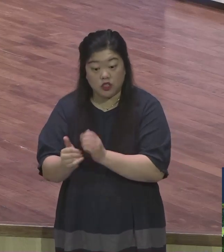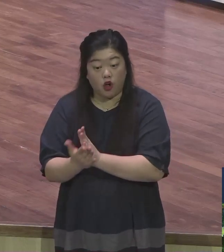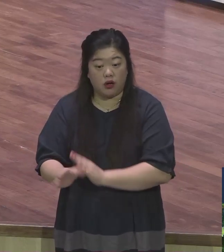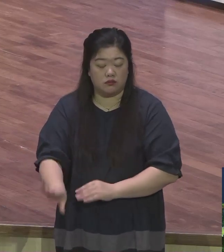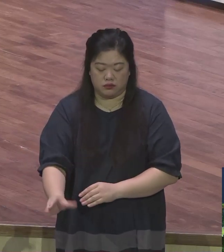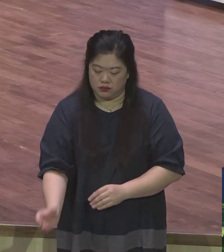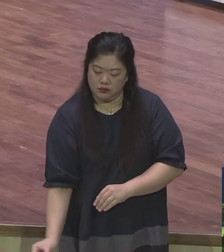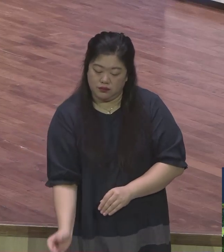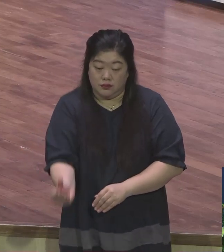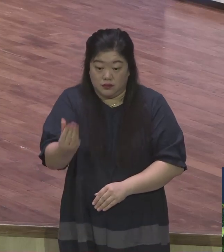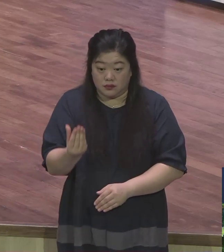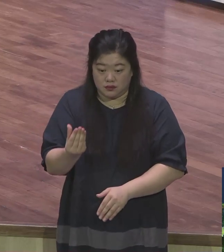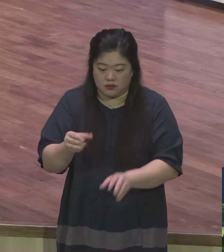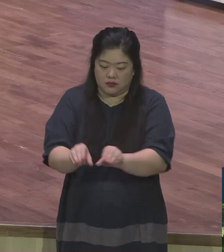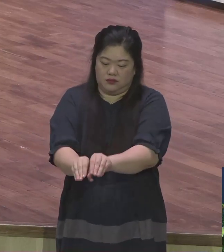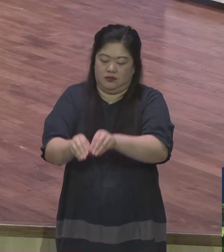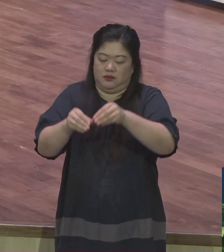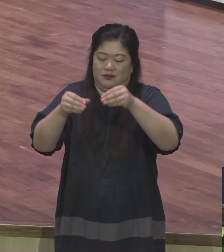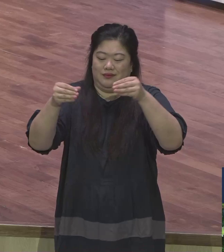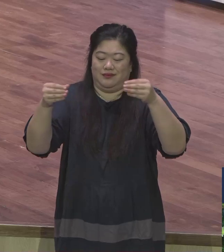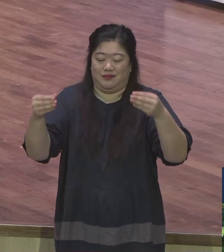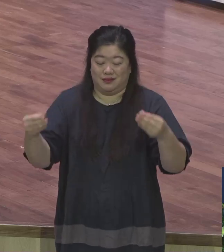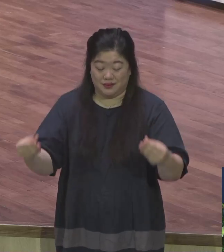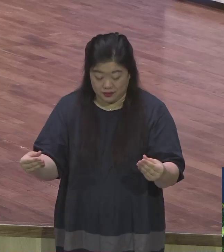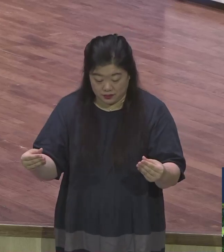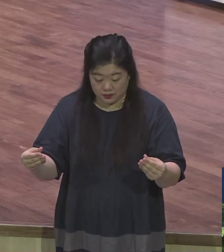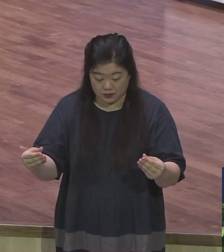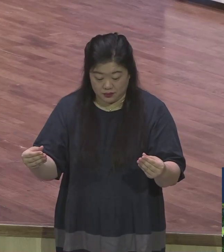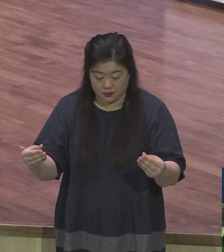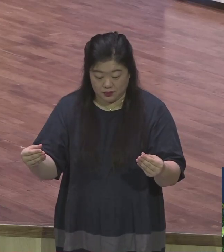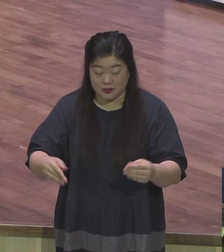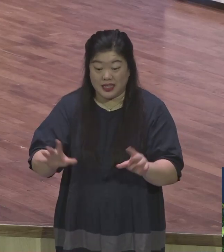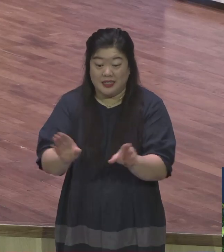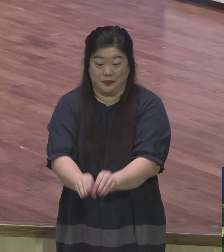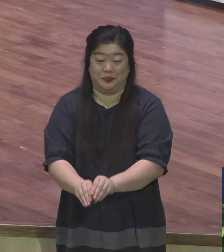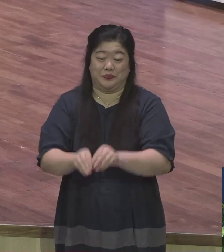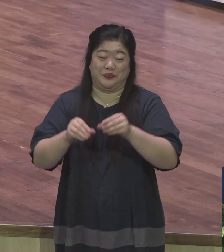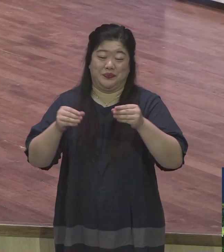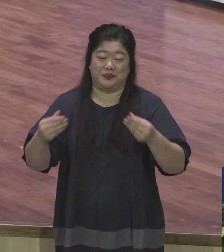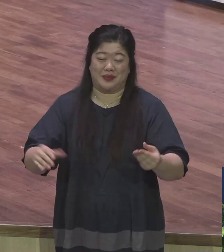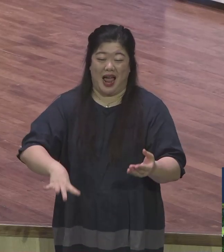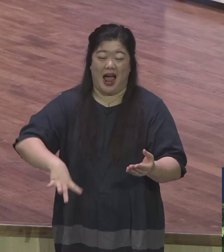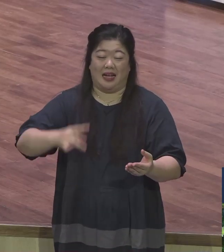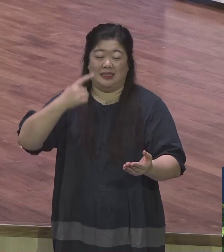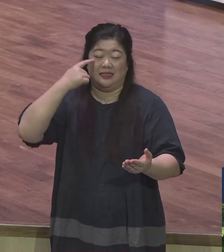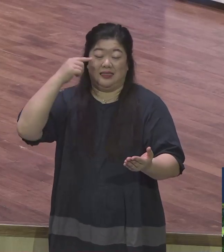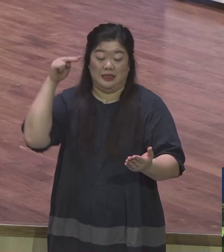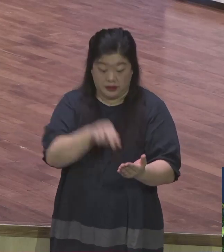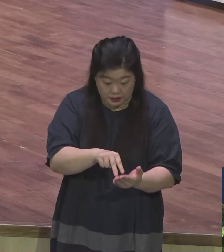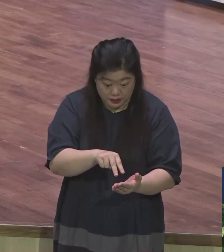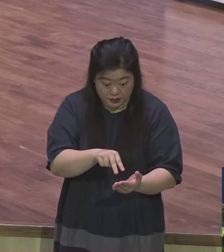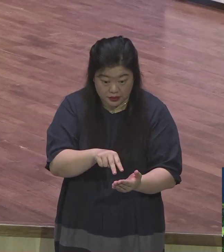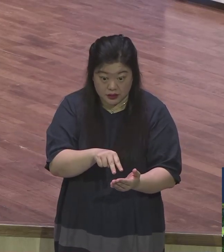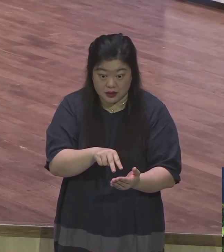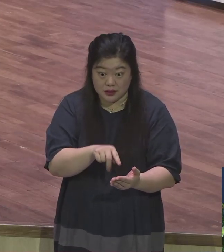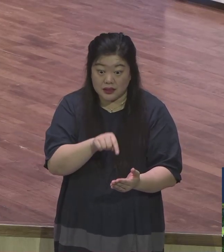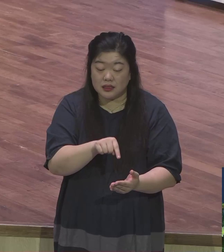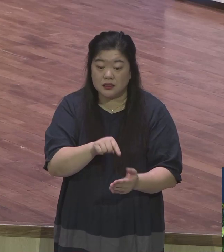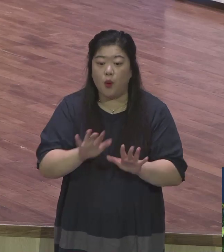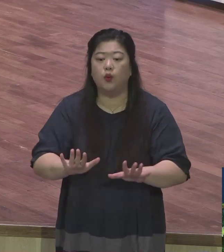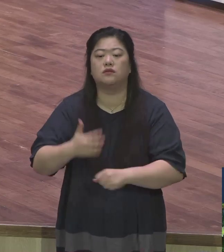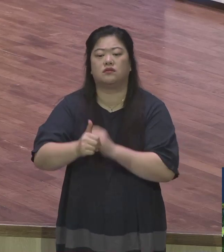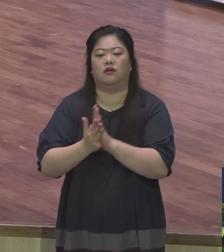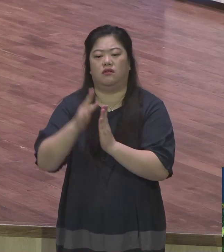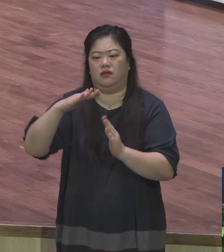그렇게 펴서 또 폈는데 눈길이 제일 먼저 간 곳이 방금 읽은